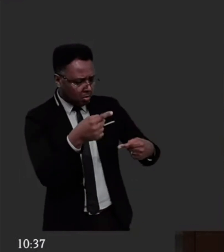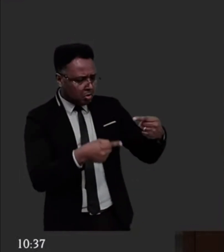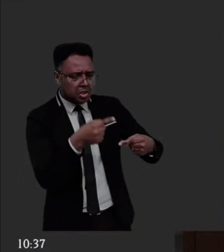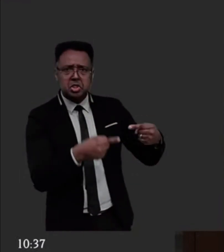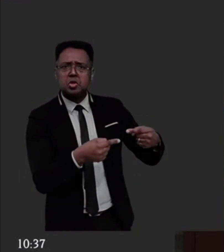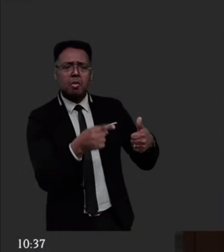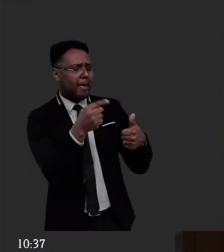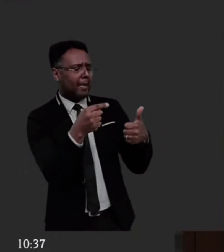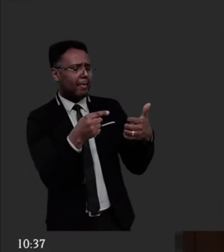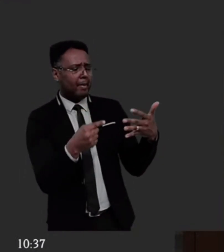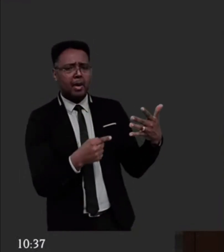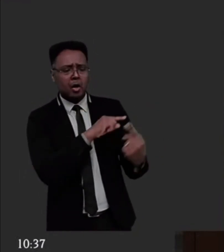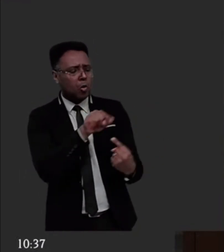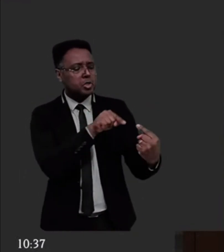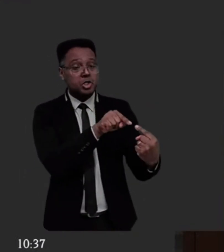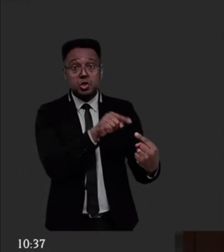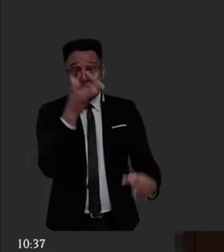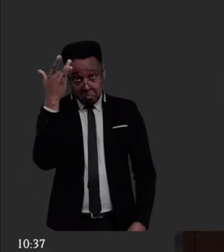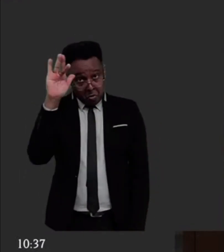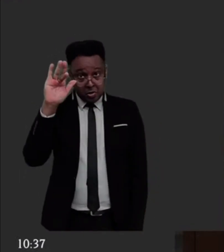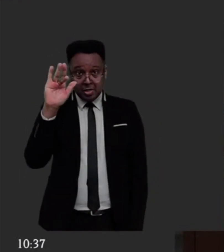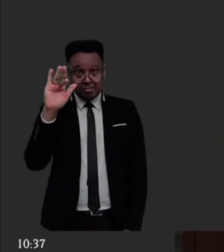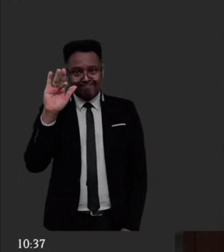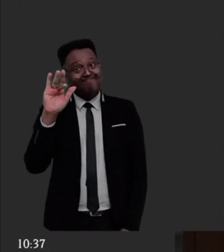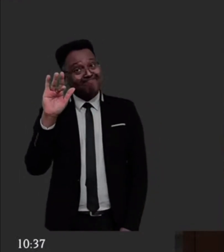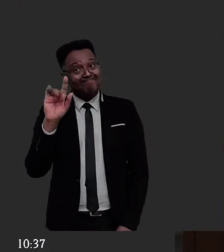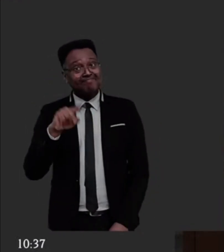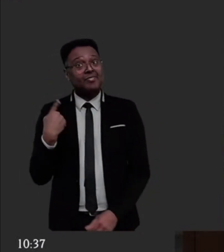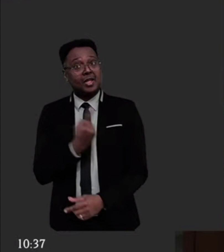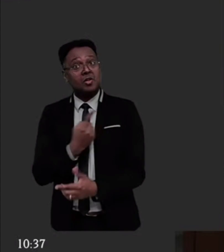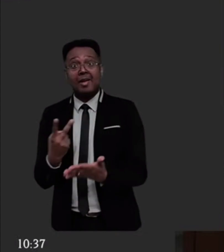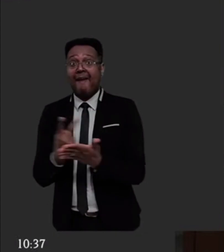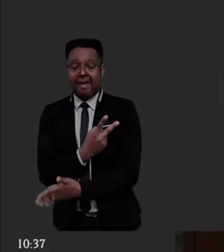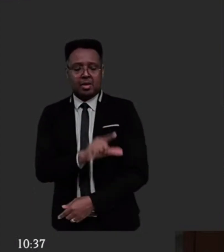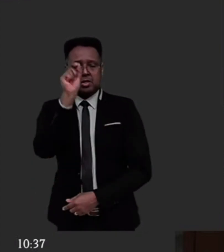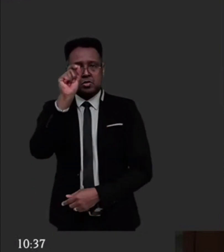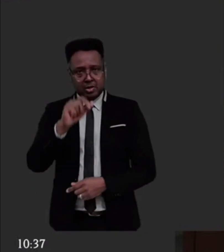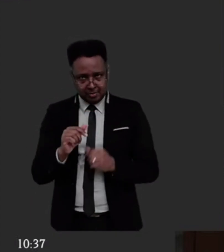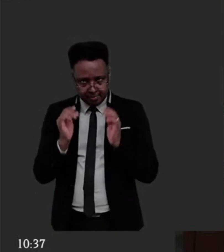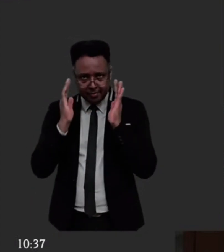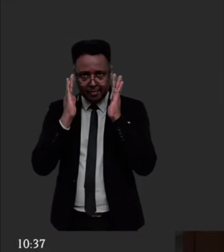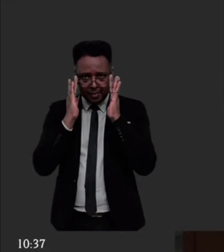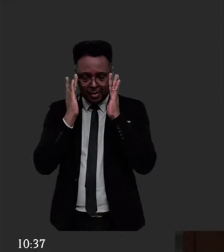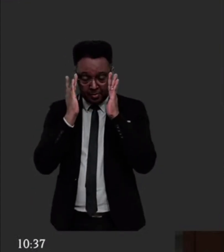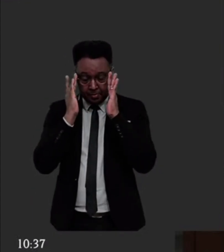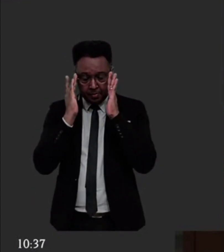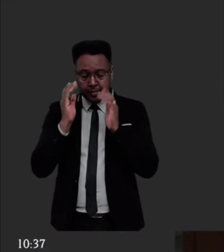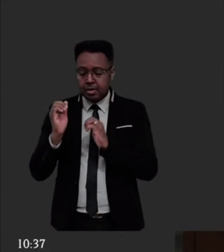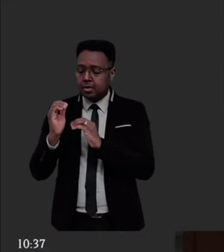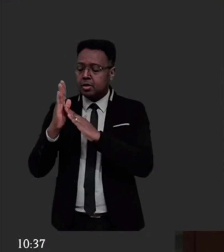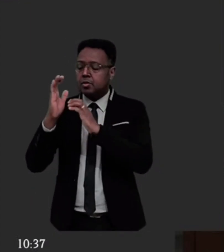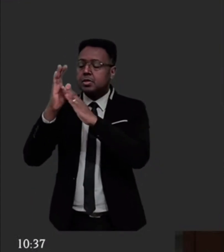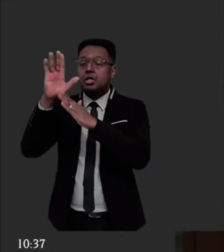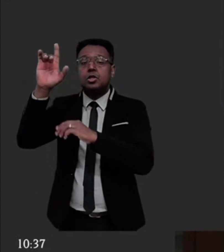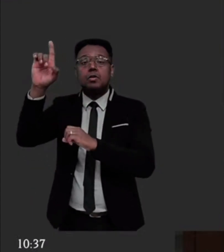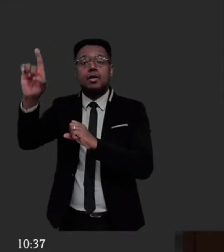mais evidente, mais fácil de errar do que de acertar. É isto que veio avante. Deus seja